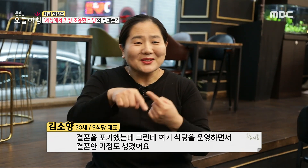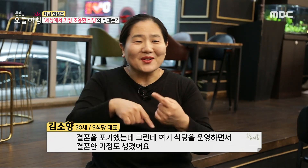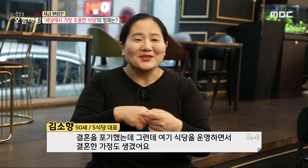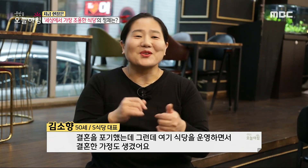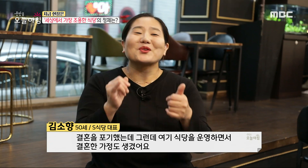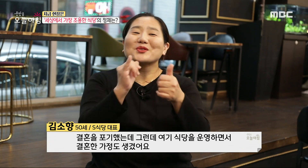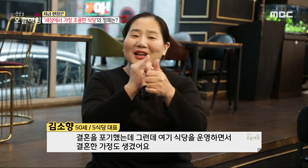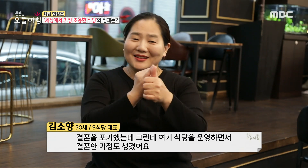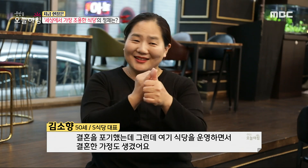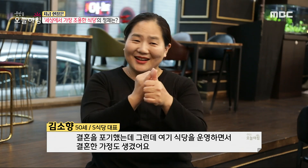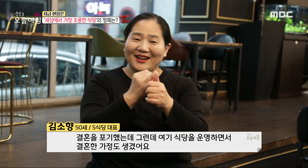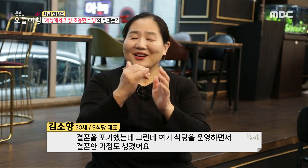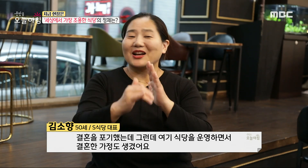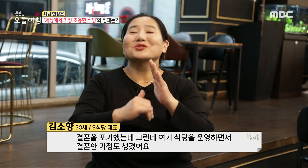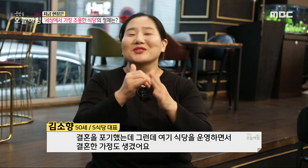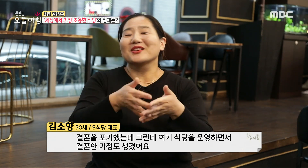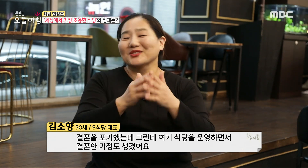이제 결혼한 가정도 생겼어요.